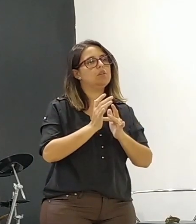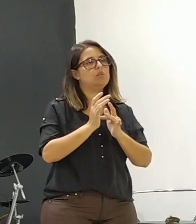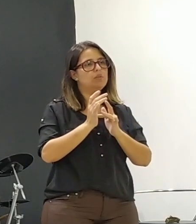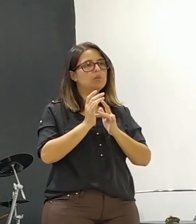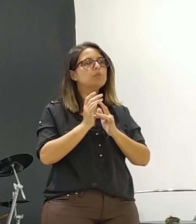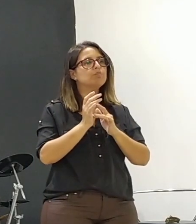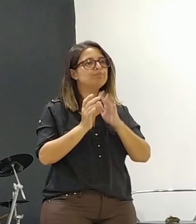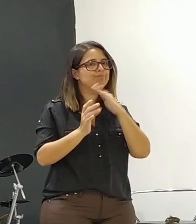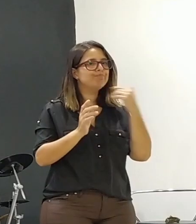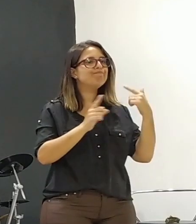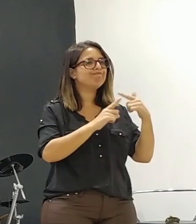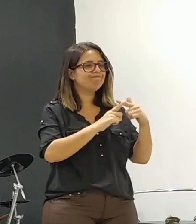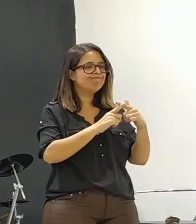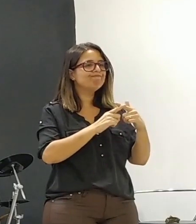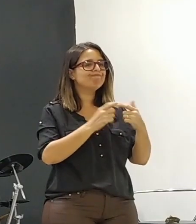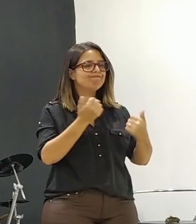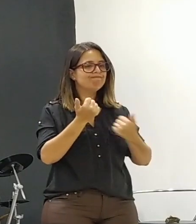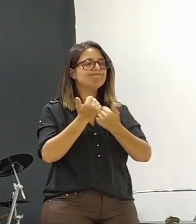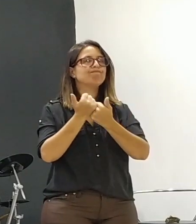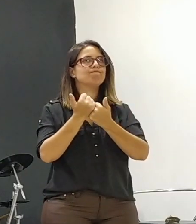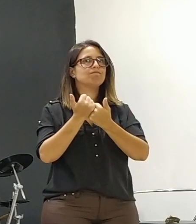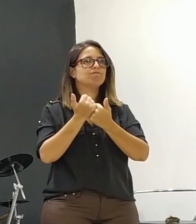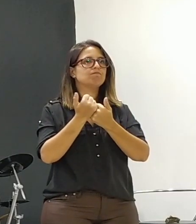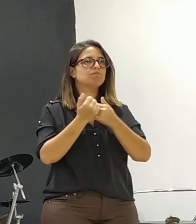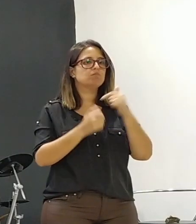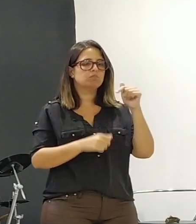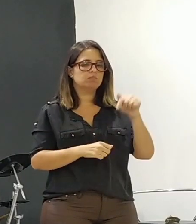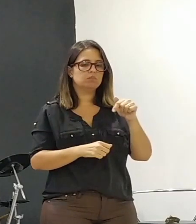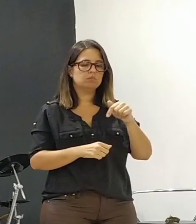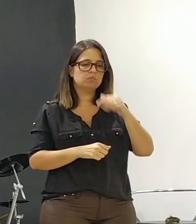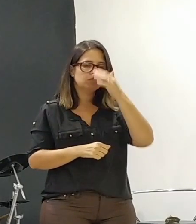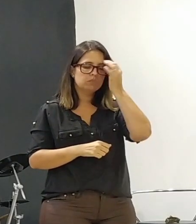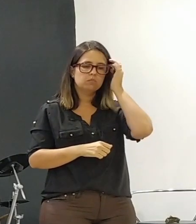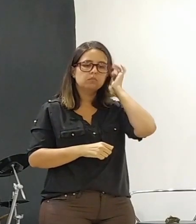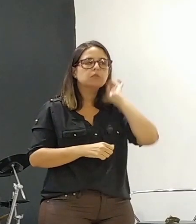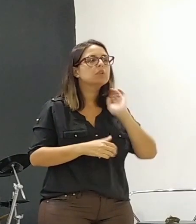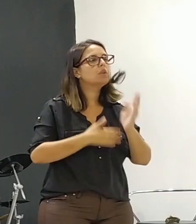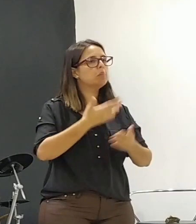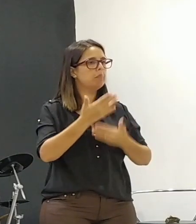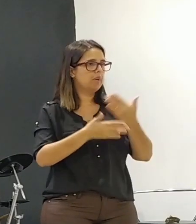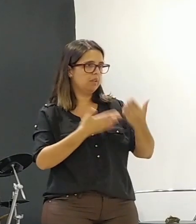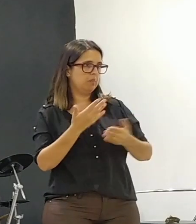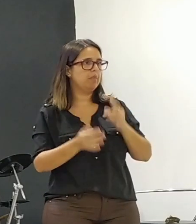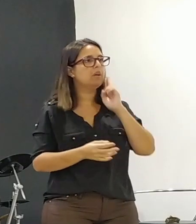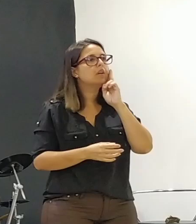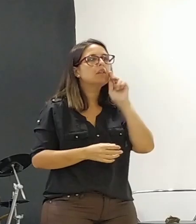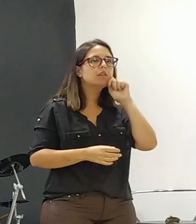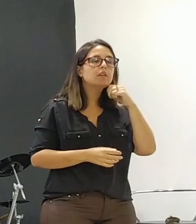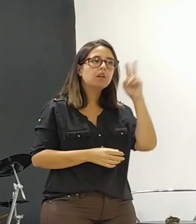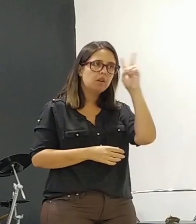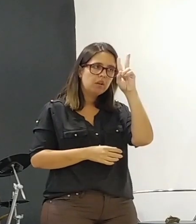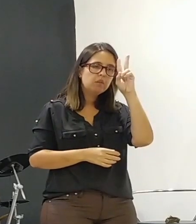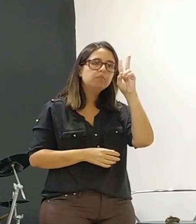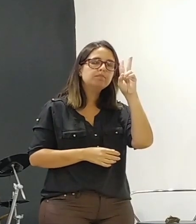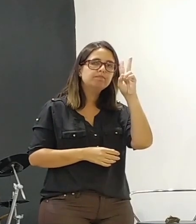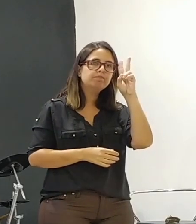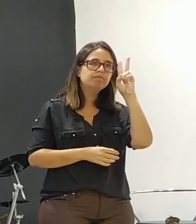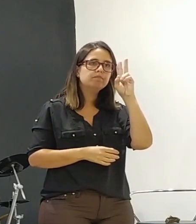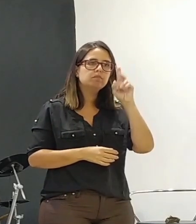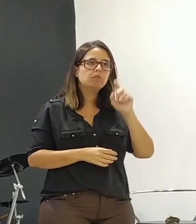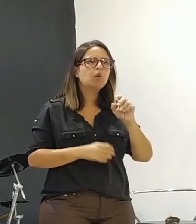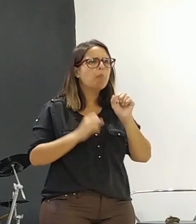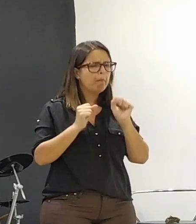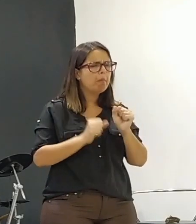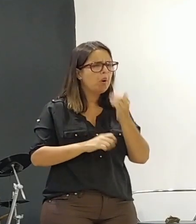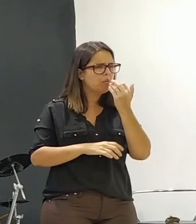cruz. Então, quando você vier agora participar da ceia, lembre-se disso. Amém? Você pode comer o